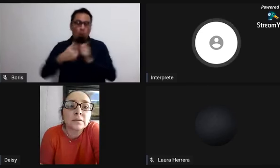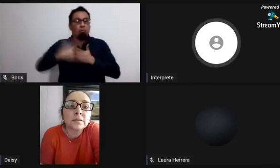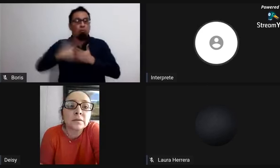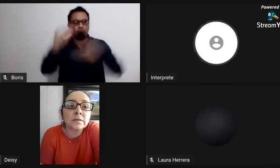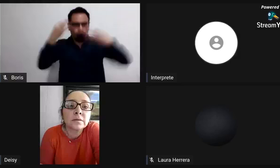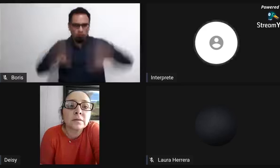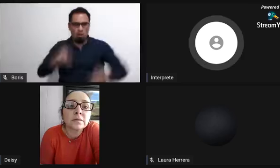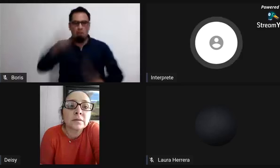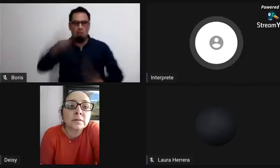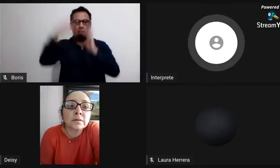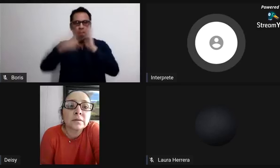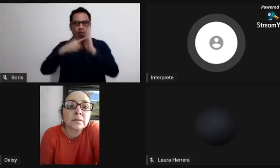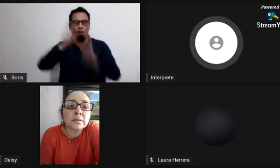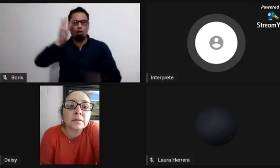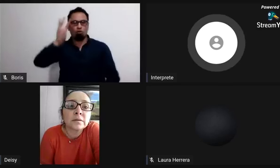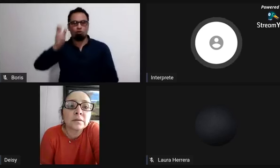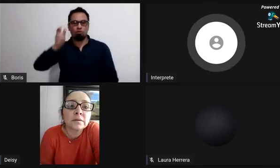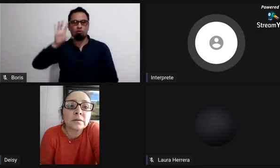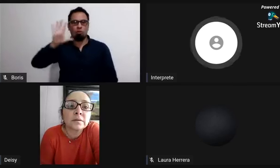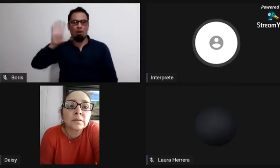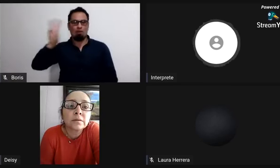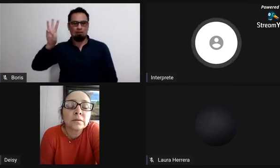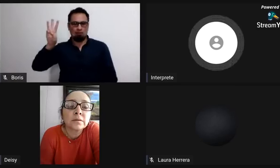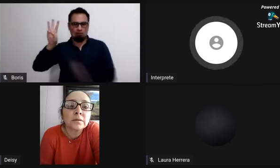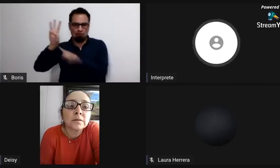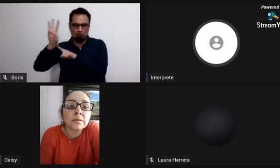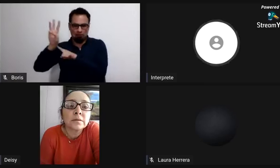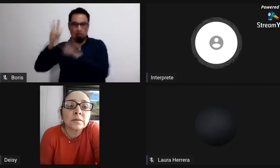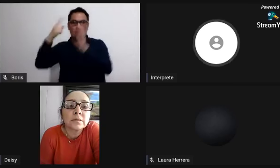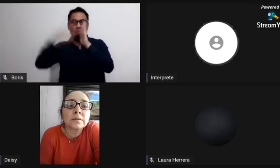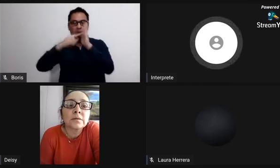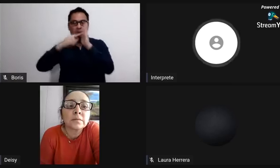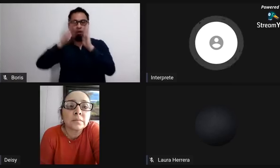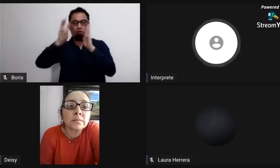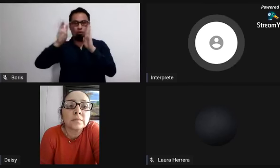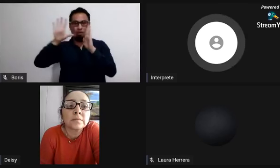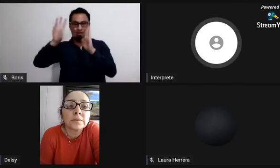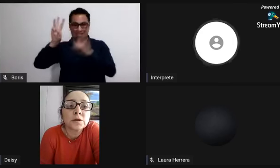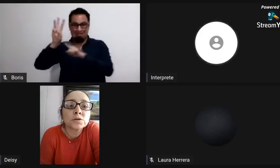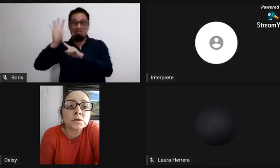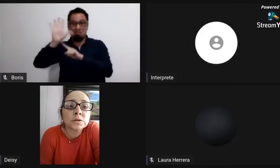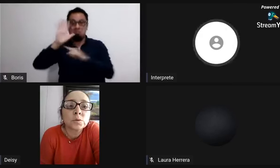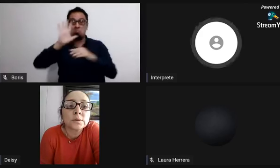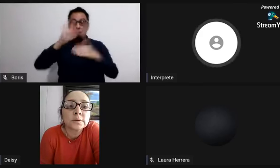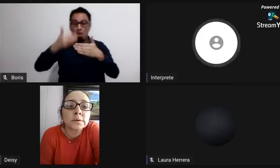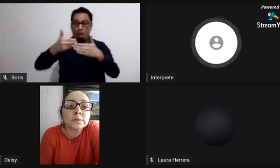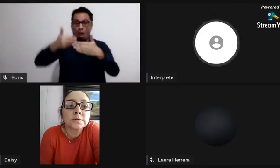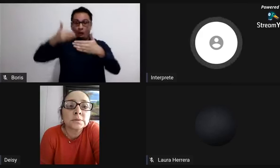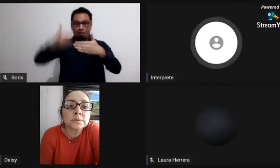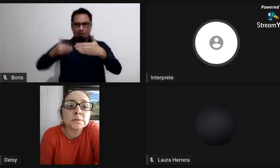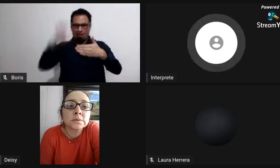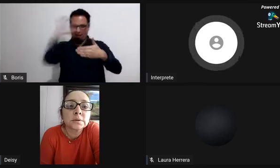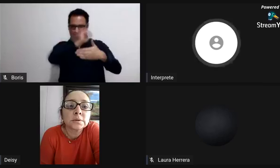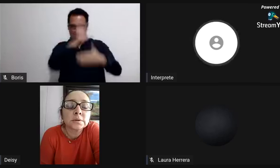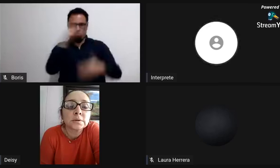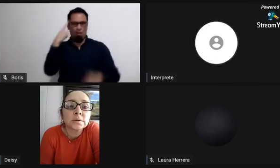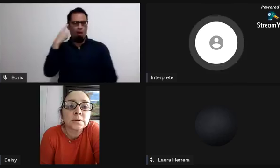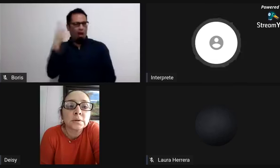durante el momento que hubo el gobierno federalista fue en 1853. 1853. Antes